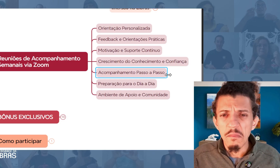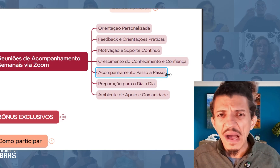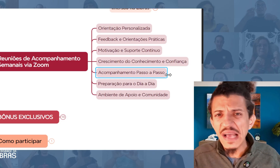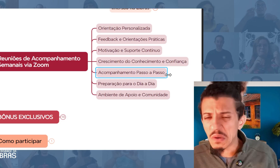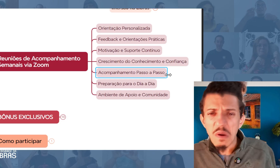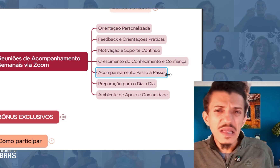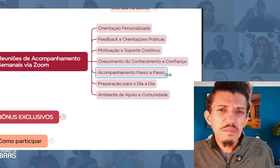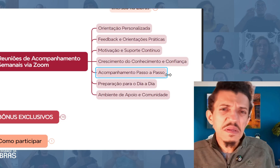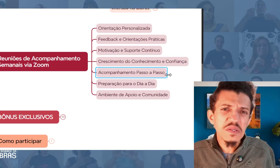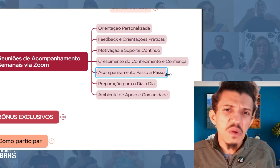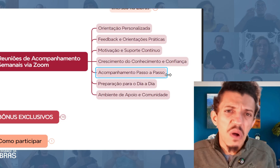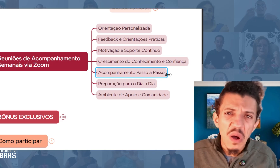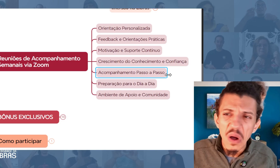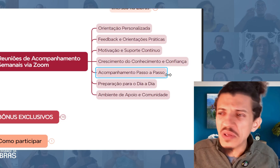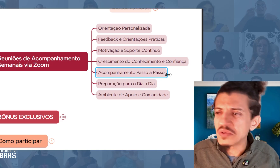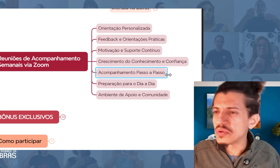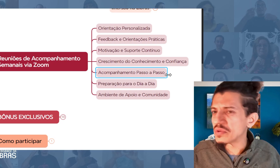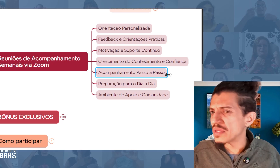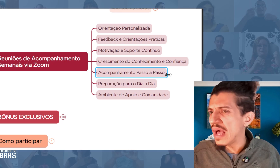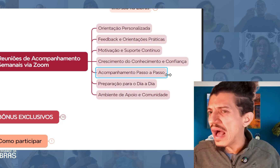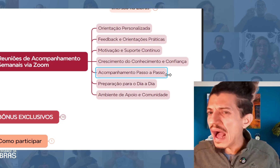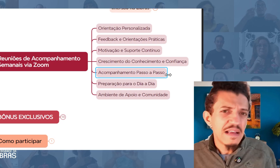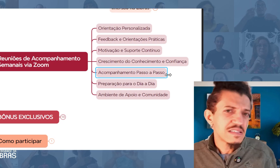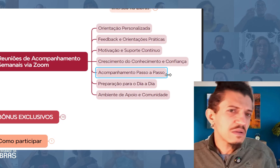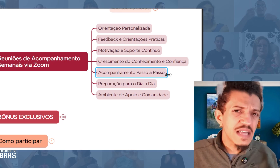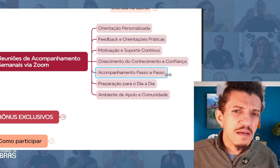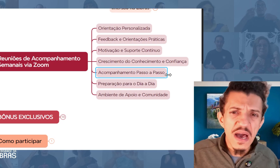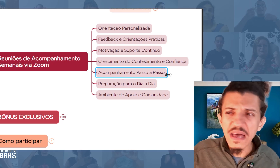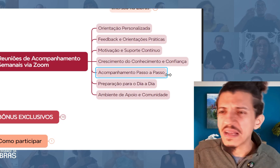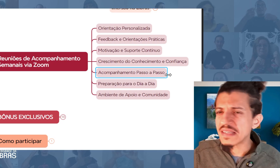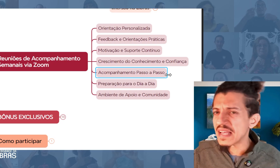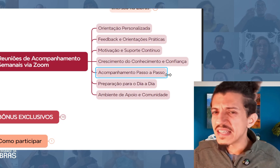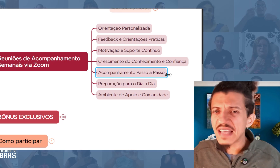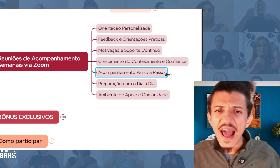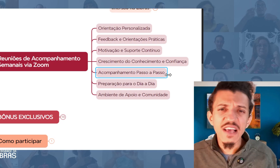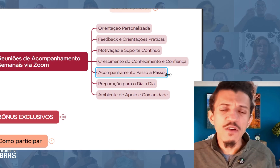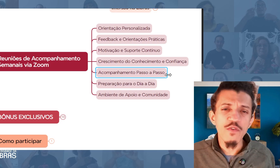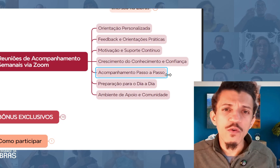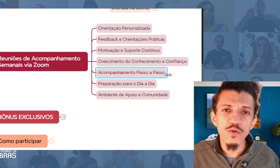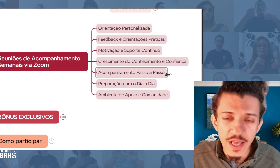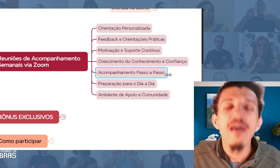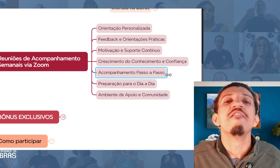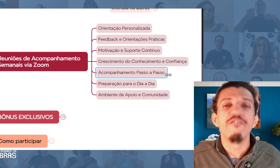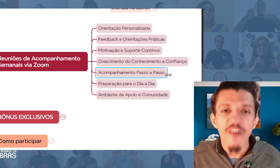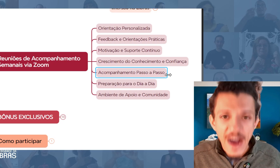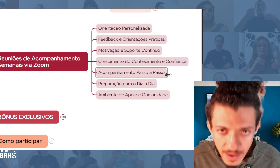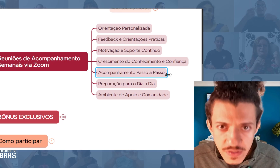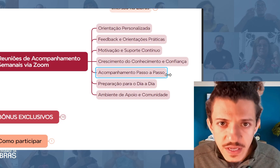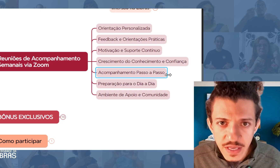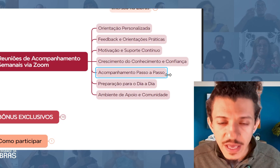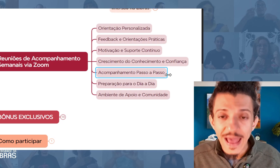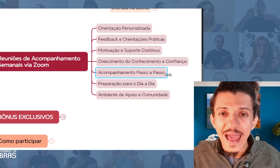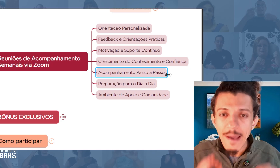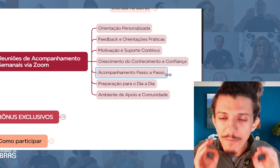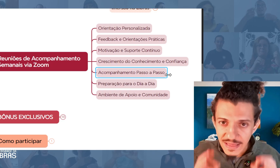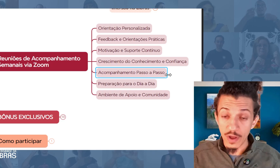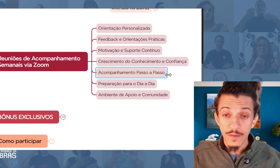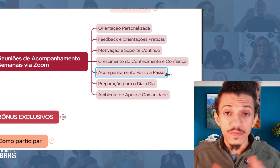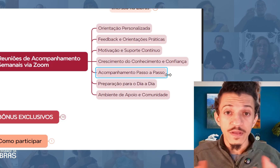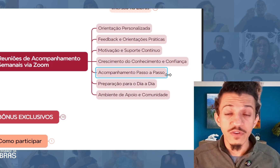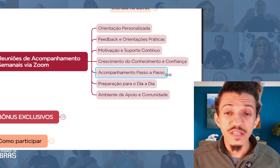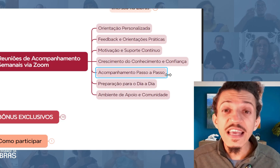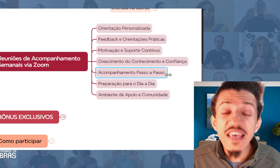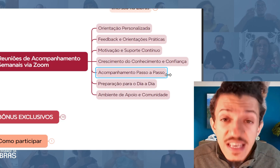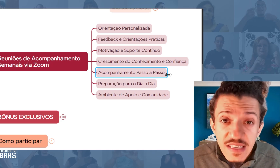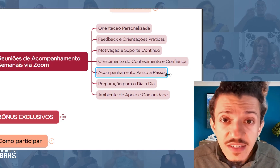mas são 4 episódios, são 6 semanas, será que eu vou conseguir? Vai conseguir, é batata. Ó,